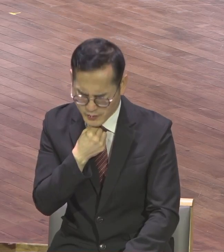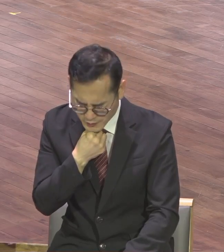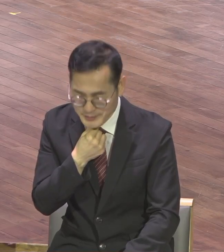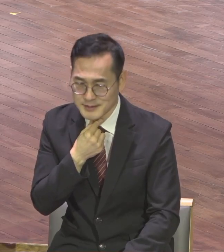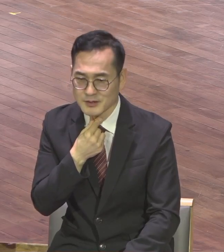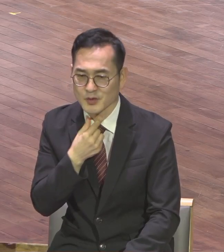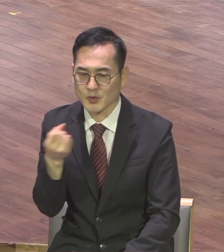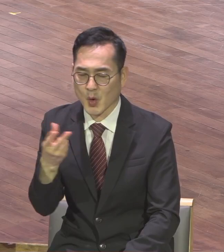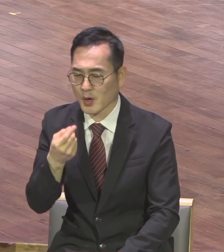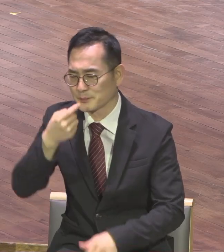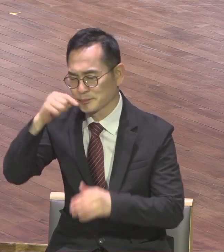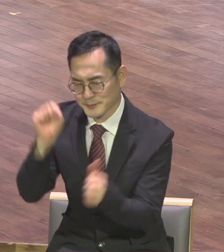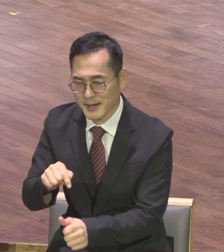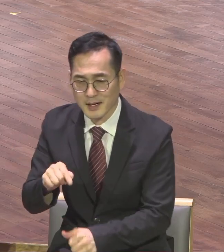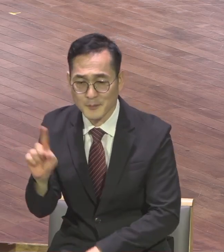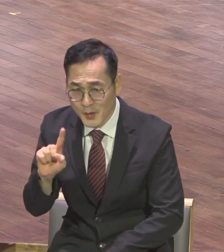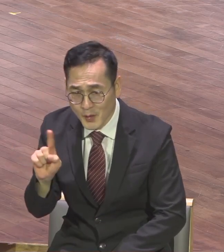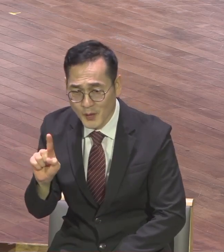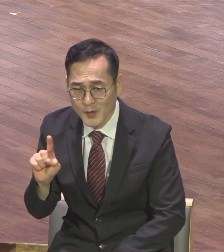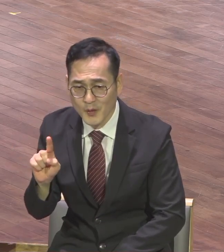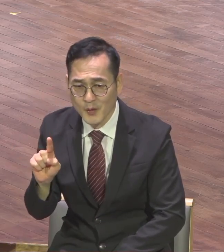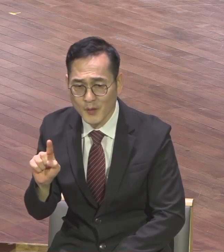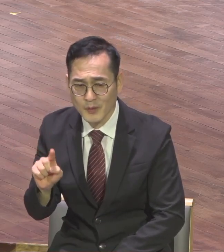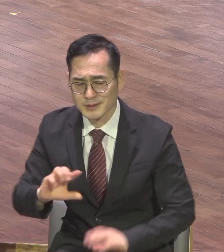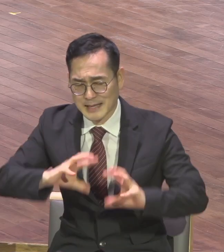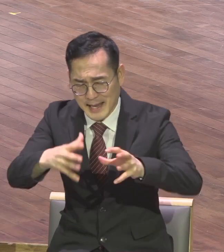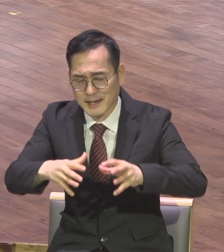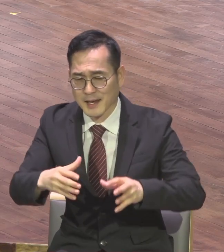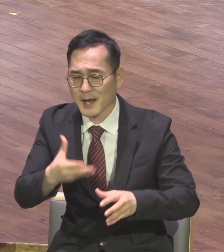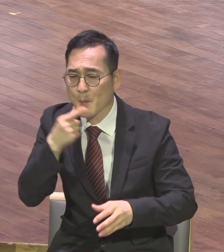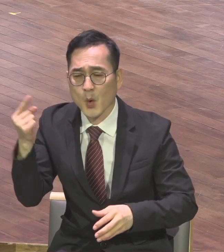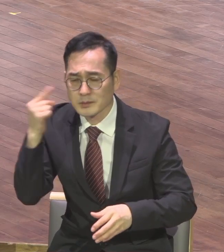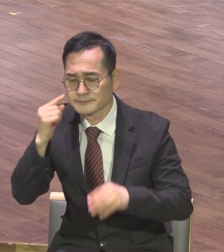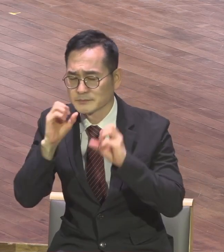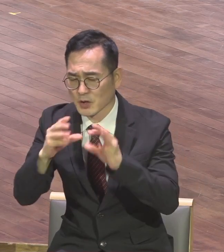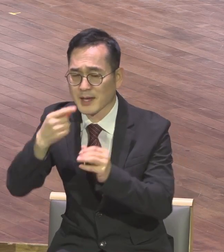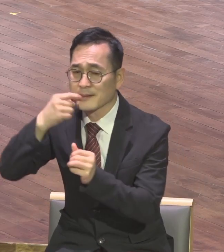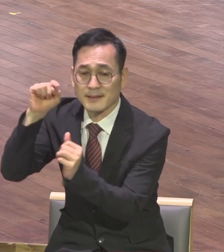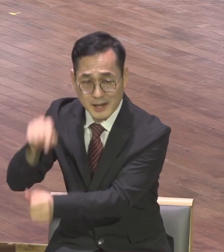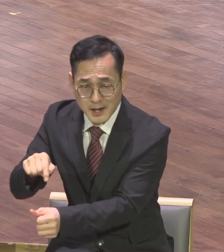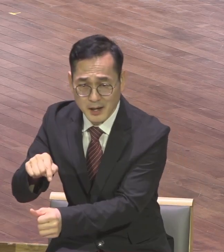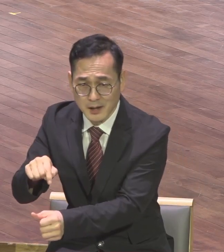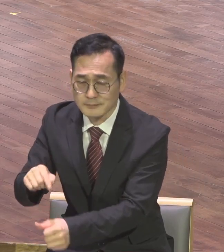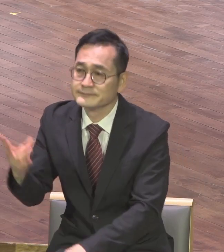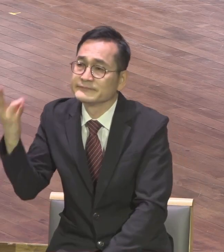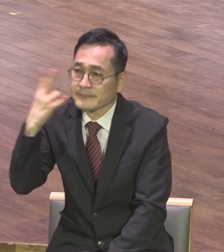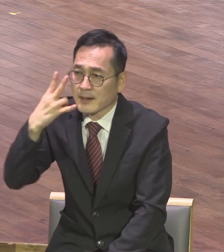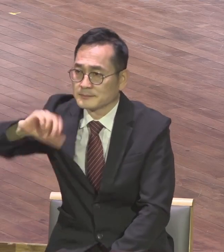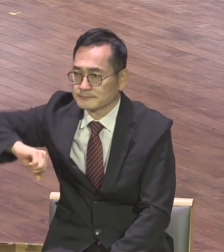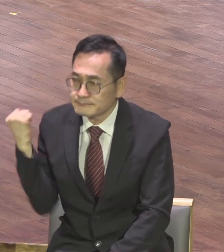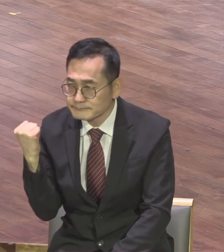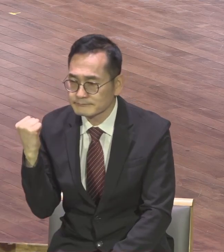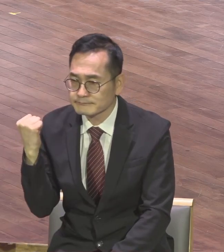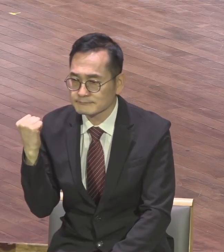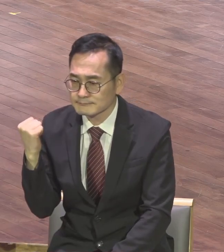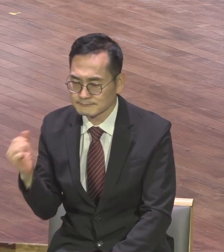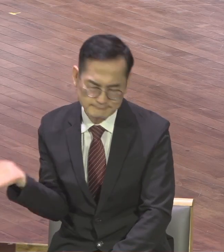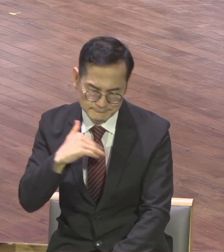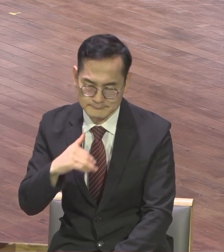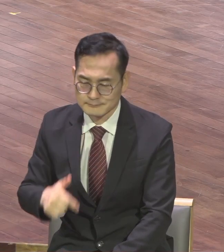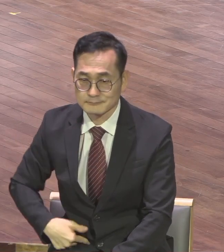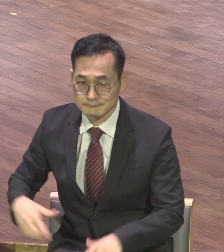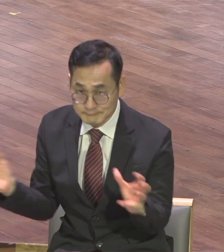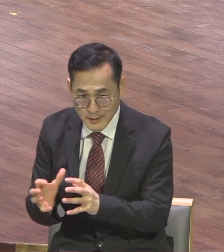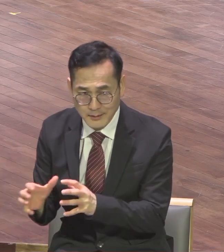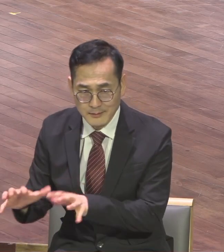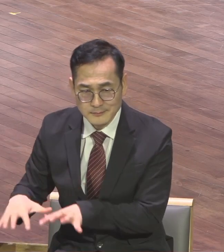명령인 모든 족속 땅 끝까지 만민에게 이 언약을 잡고 이 선교하는 교회가 내가 장로를 세웠으니 이